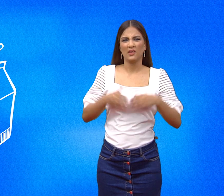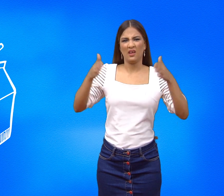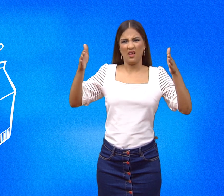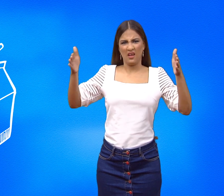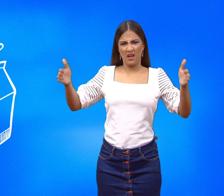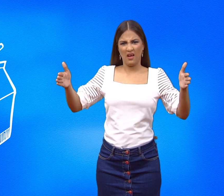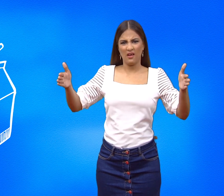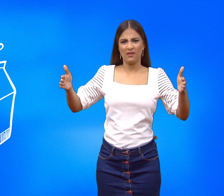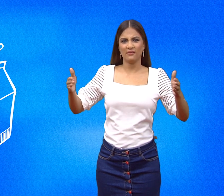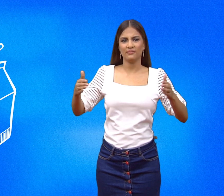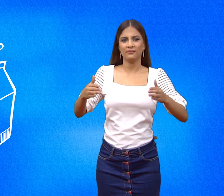grande